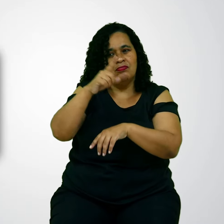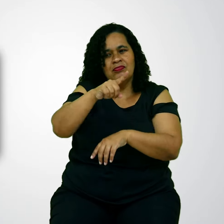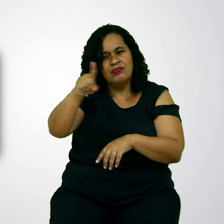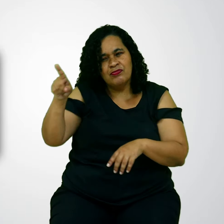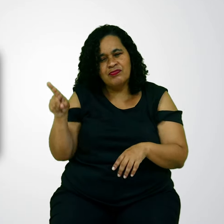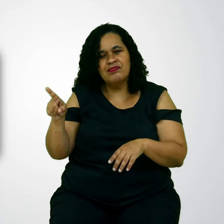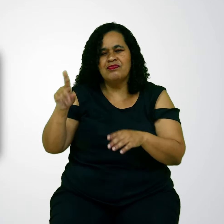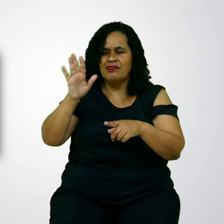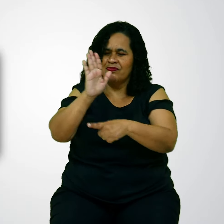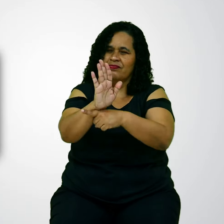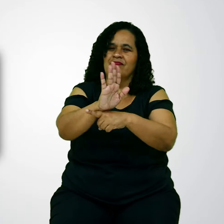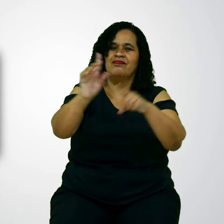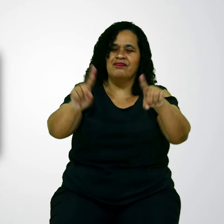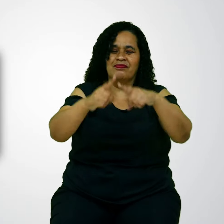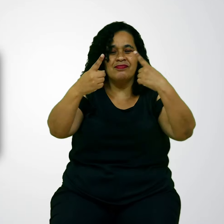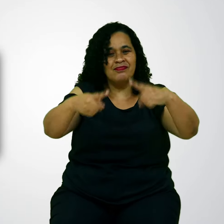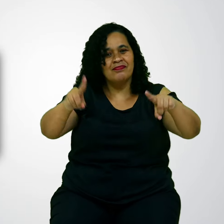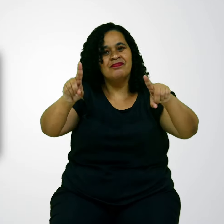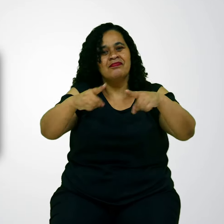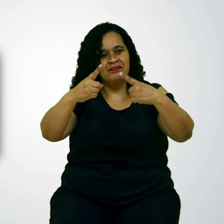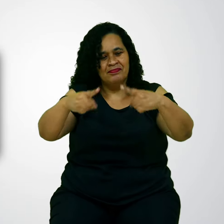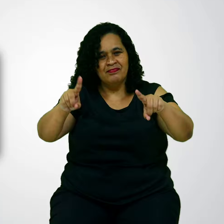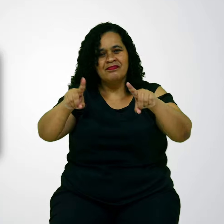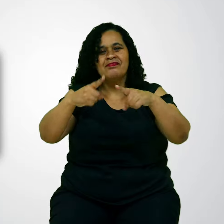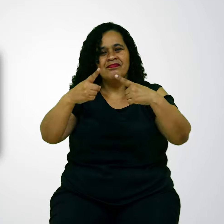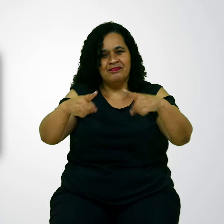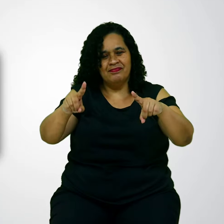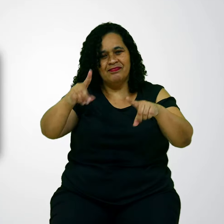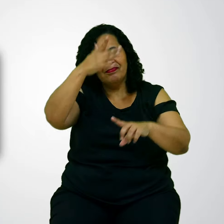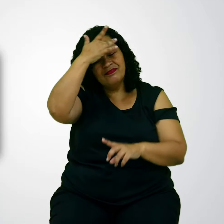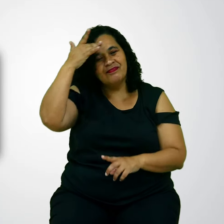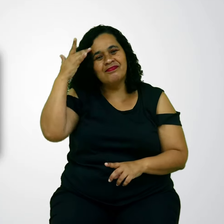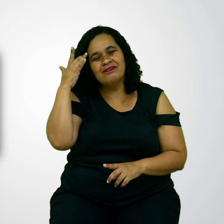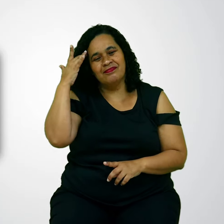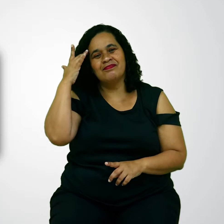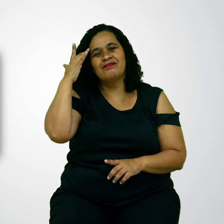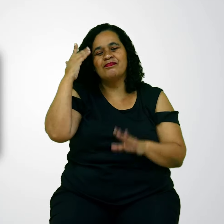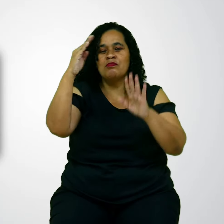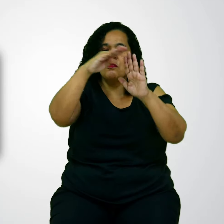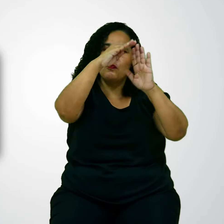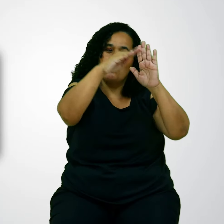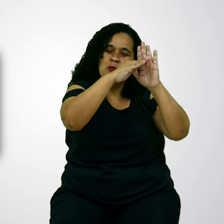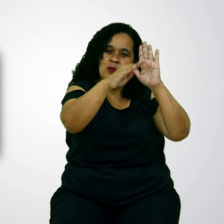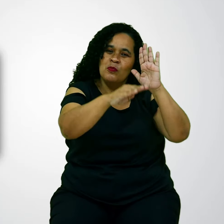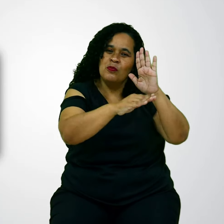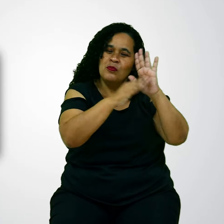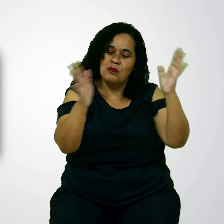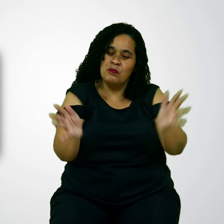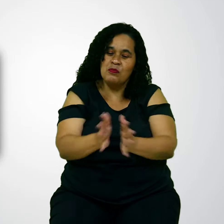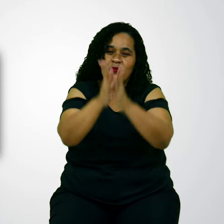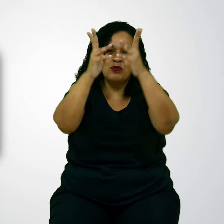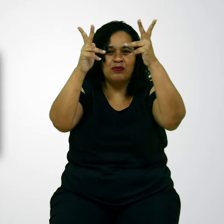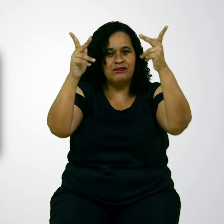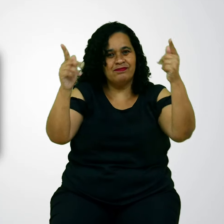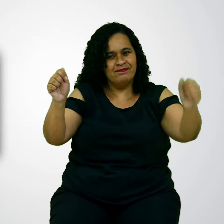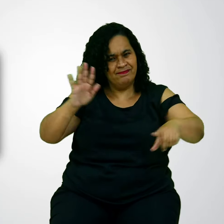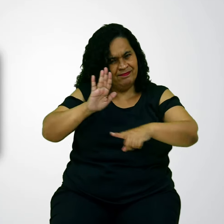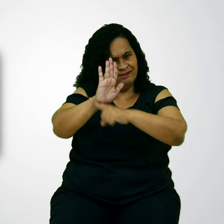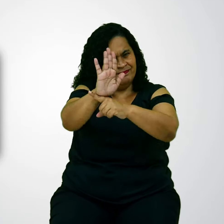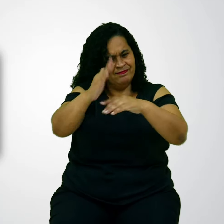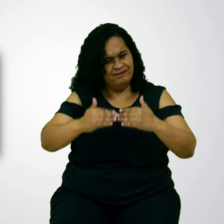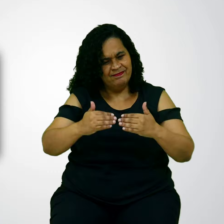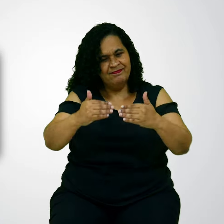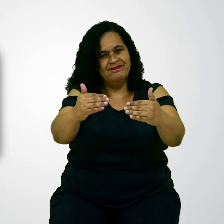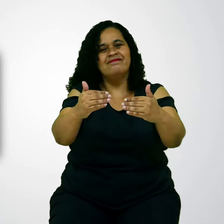Amém. Dessa inserção das pessoas por meio deste programa, enfim, tem colaborado com o ministério que Deus te colocou nesse tempo.